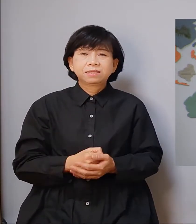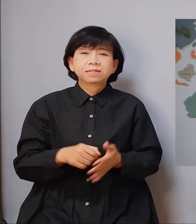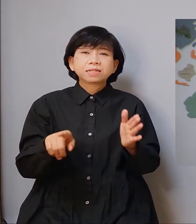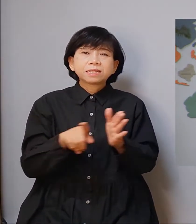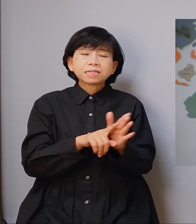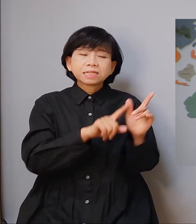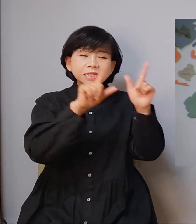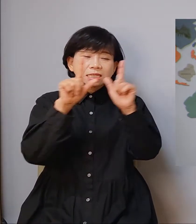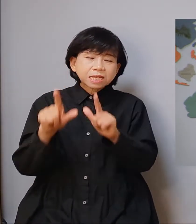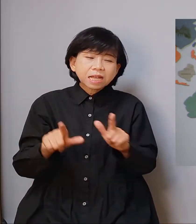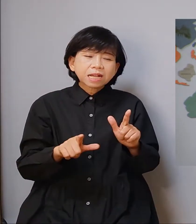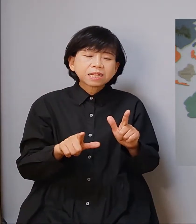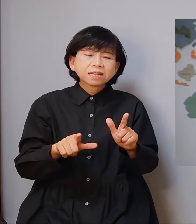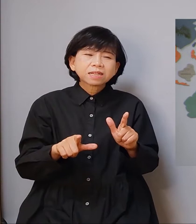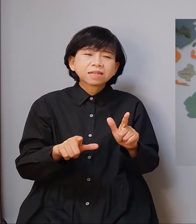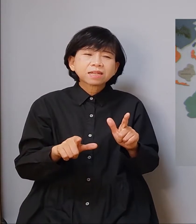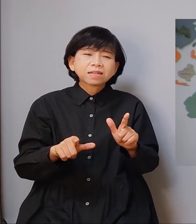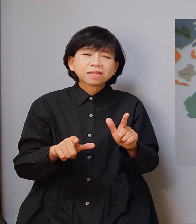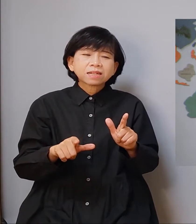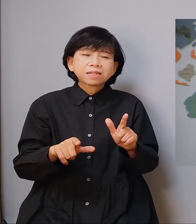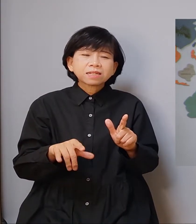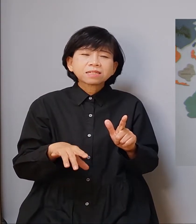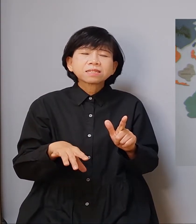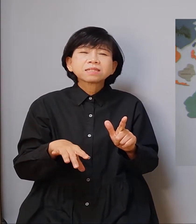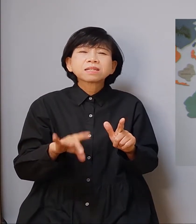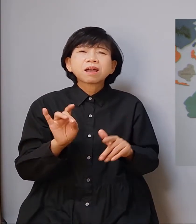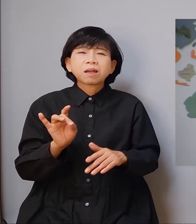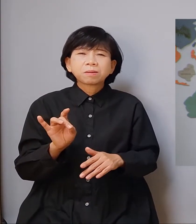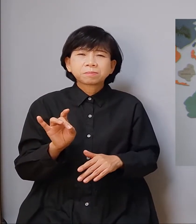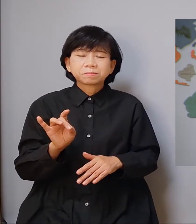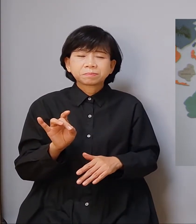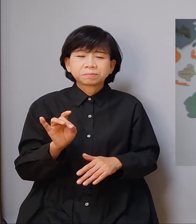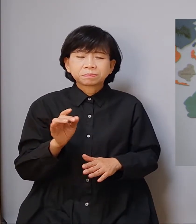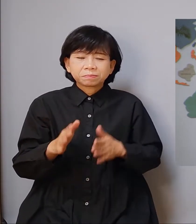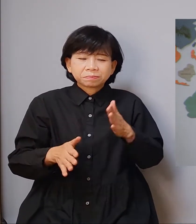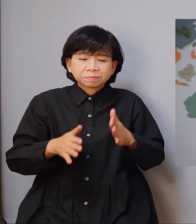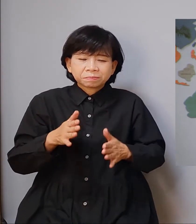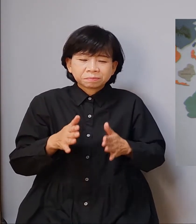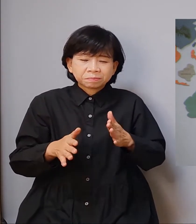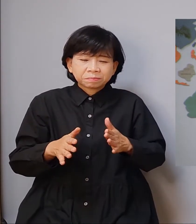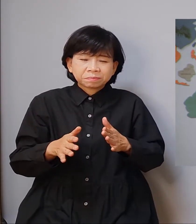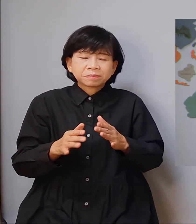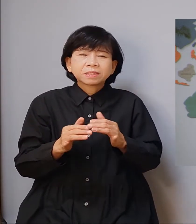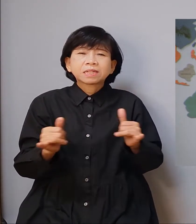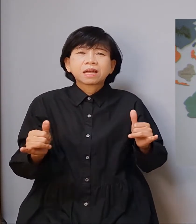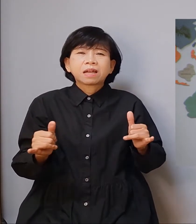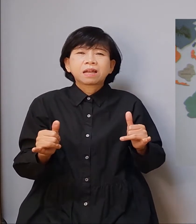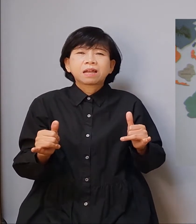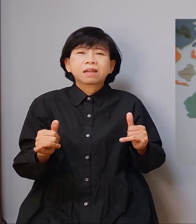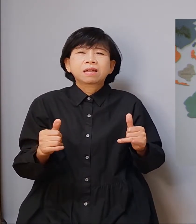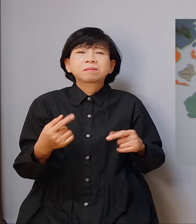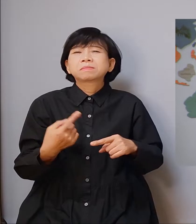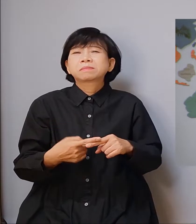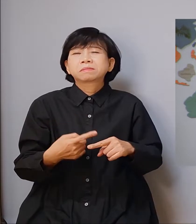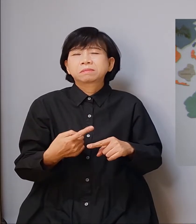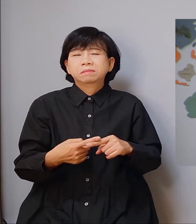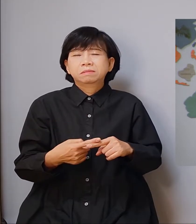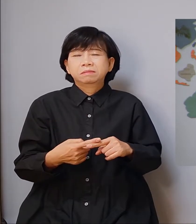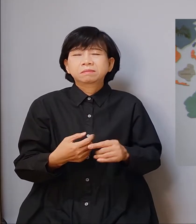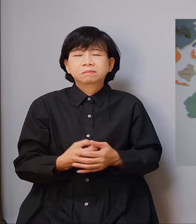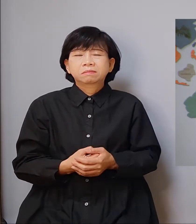초년생들에게, 초신자들에게, 때로는 연약한 분들에게 우리가 다그칠 때가 있어요. 여러분